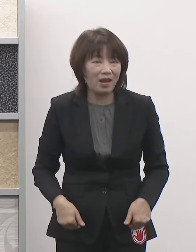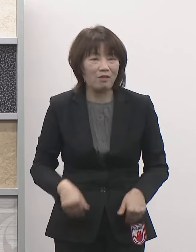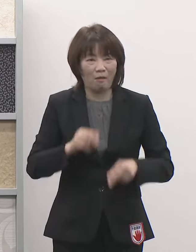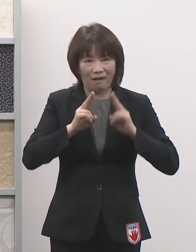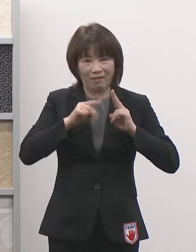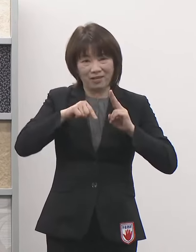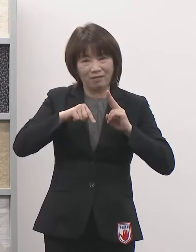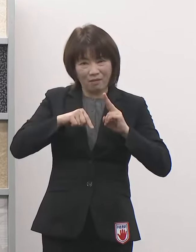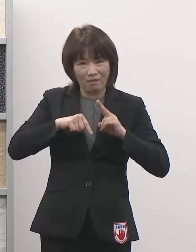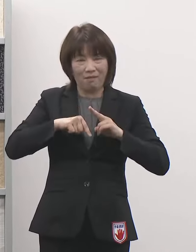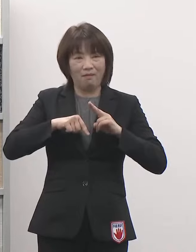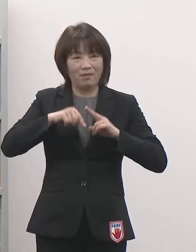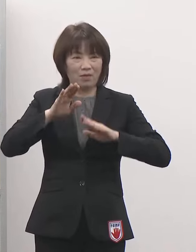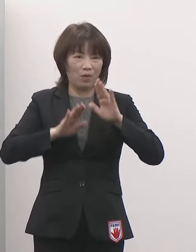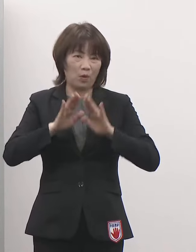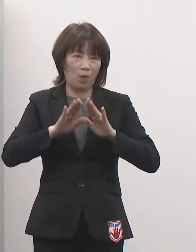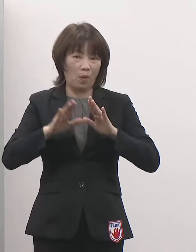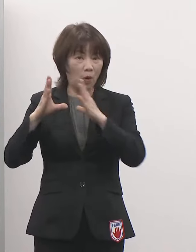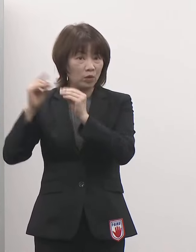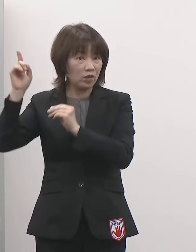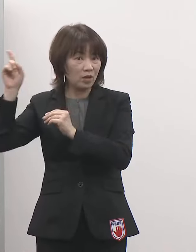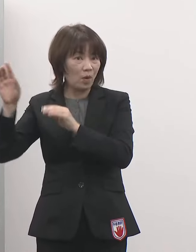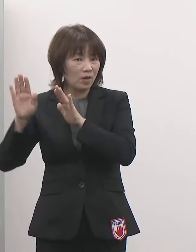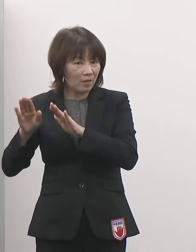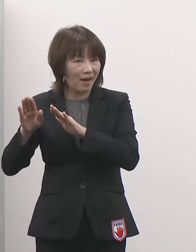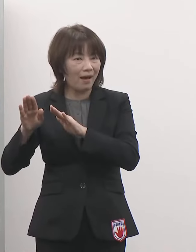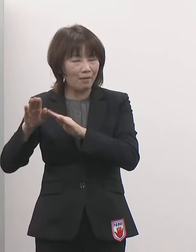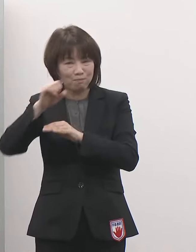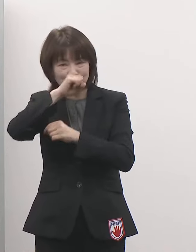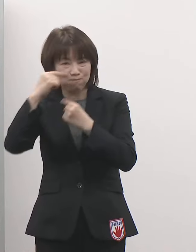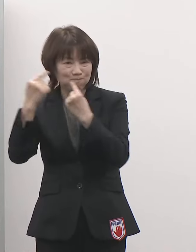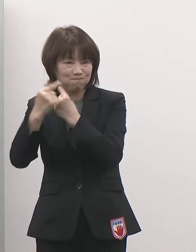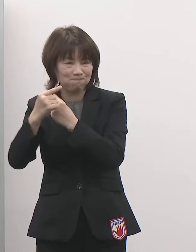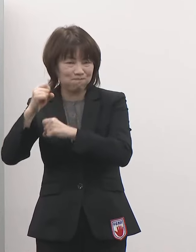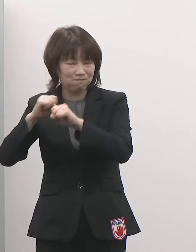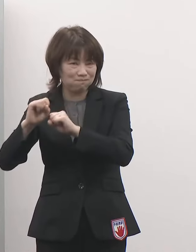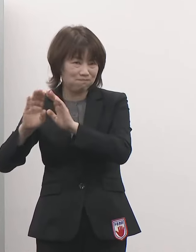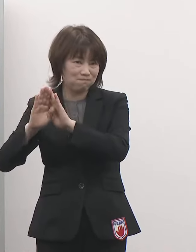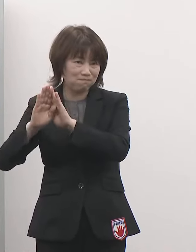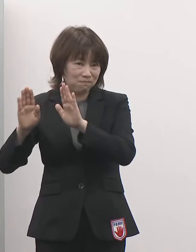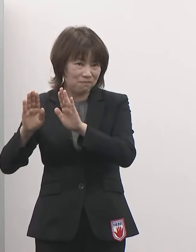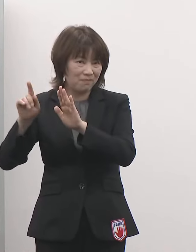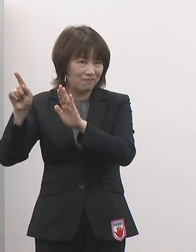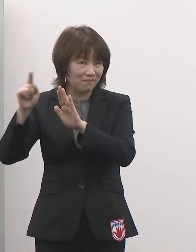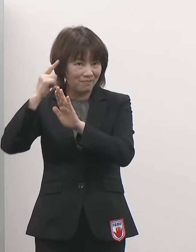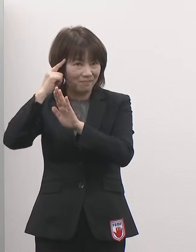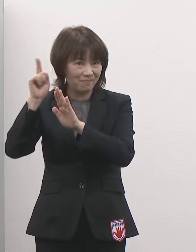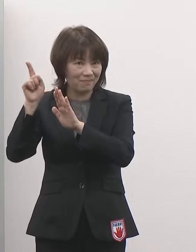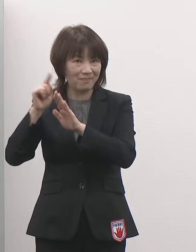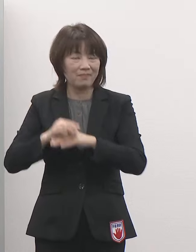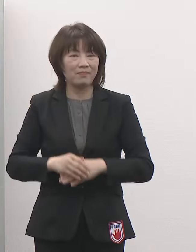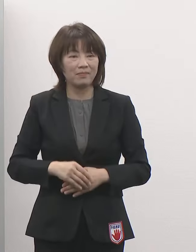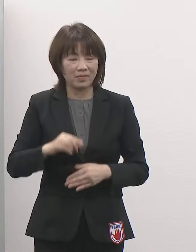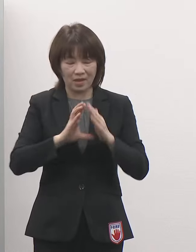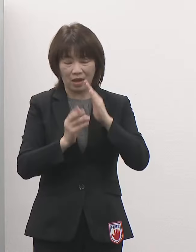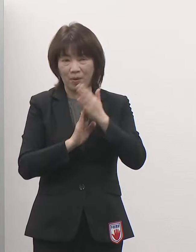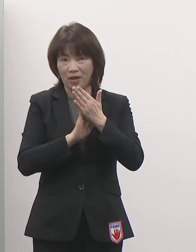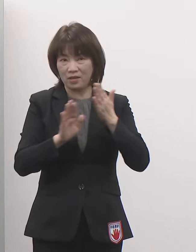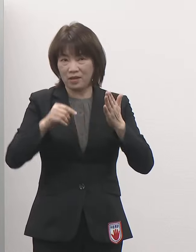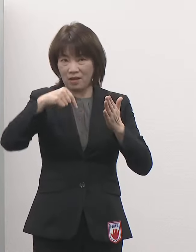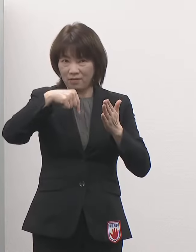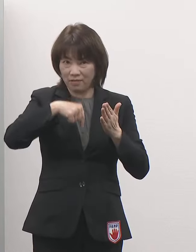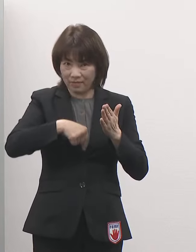てもそれに対するその取り組みを進めておりくれ、いくことと承知をしておりますが、私ども、